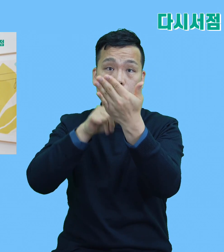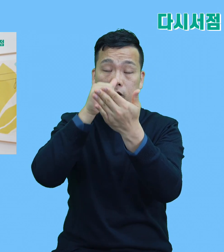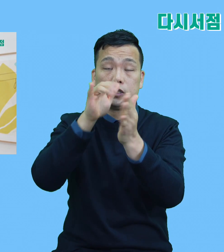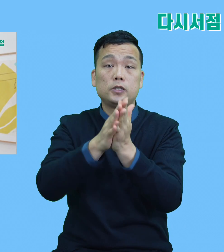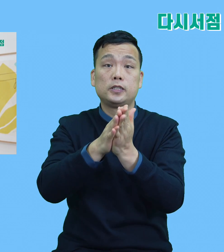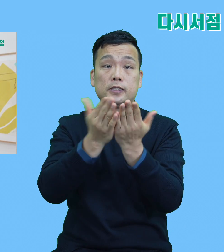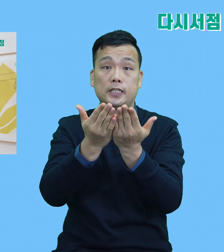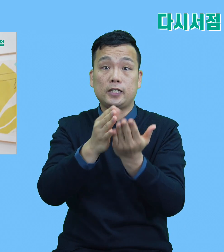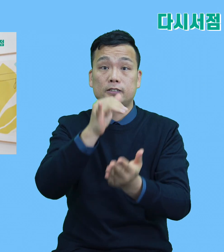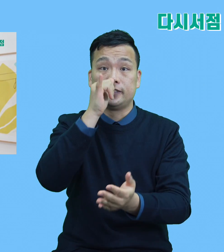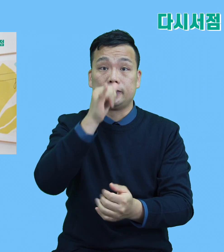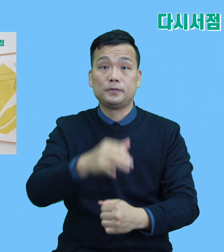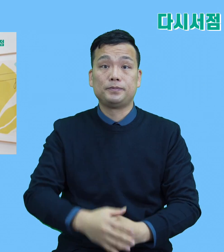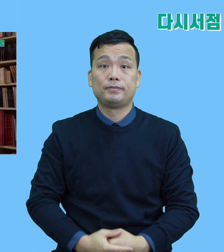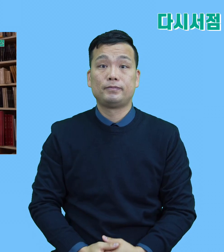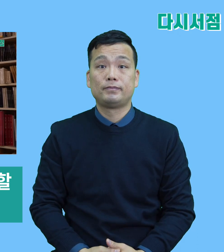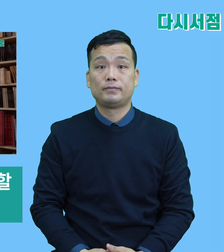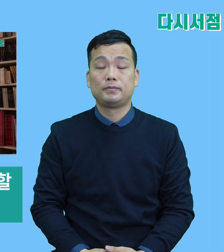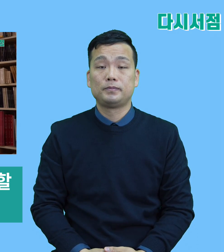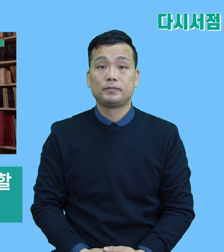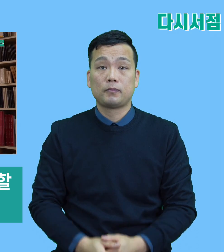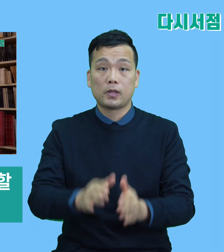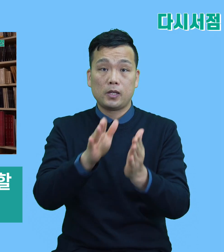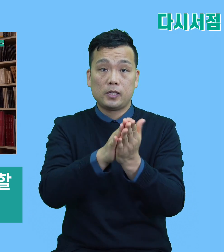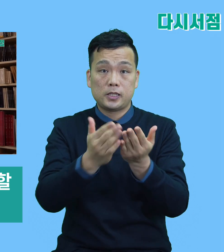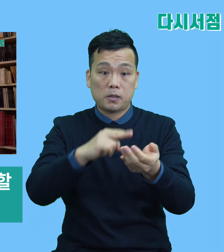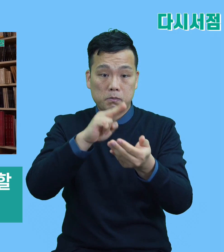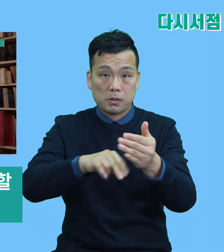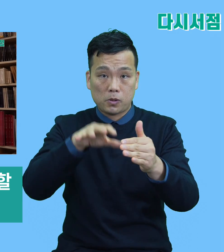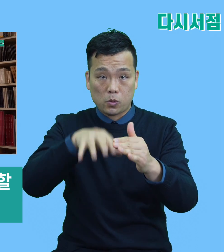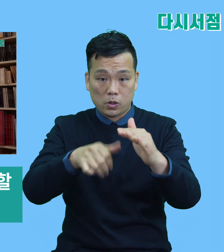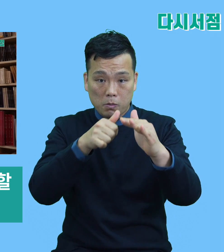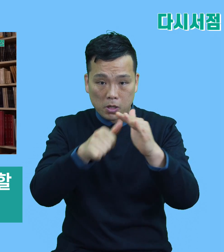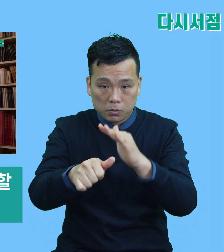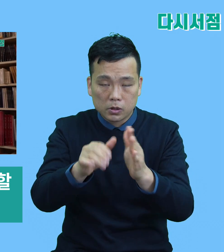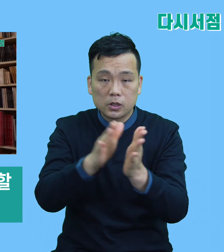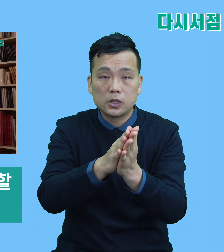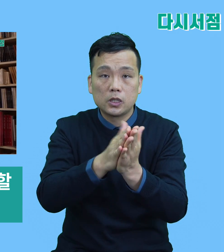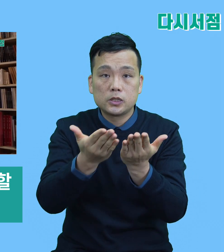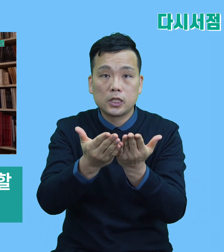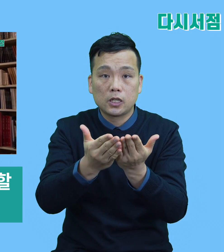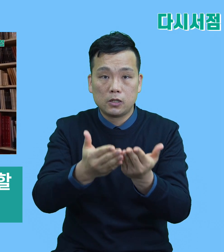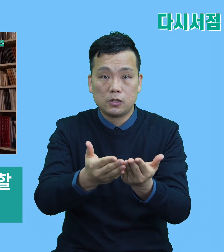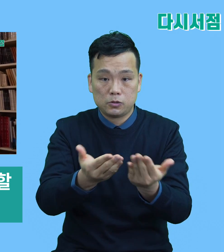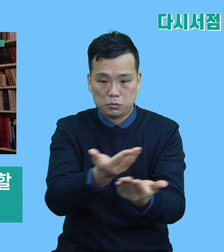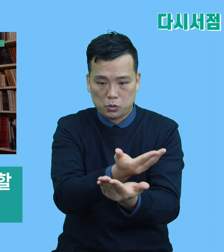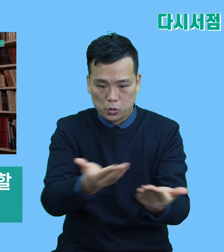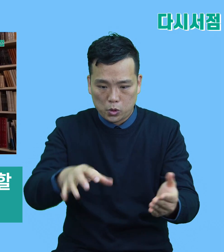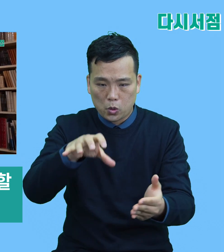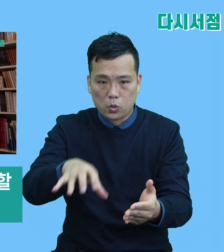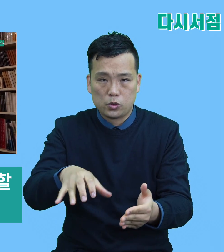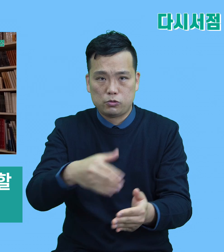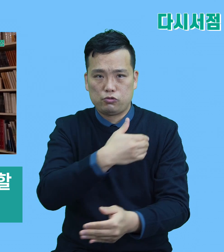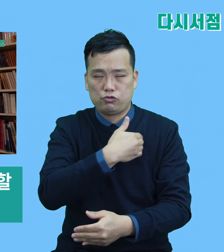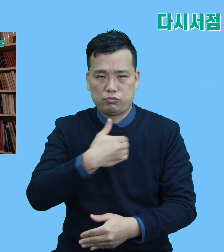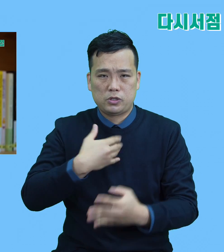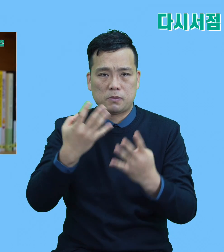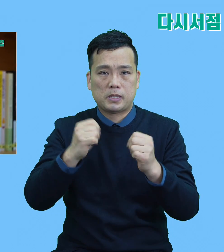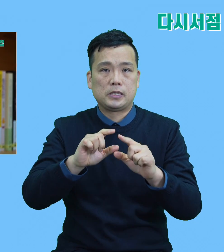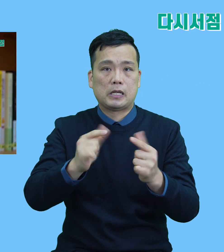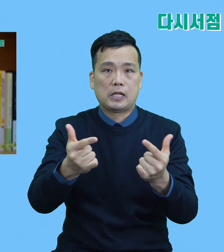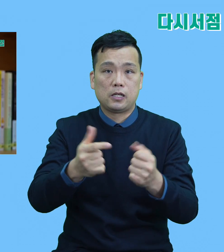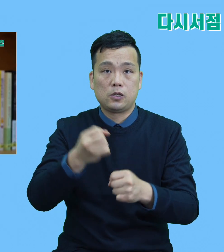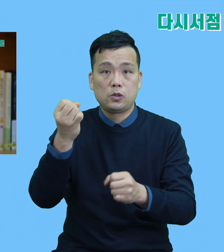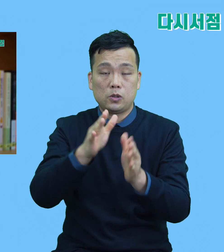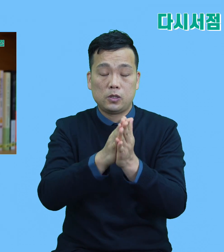책들도 볼 수 있습니다. 서점 안에서도 책을 전시할 수 있는 자리는 많지 않고